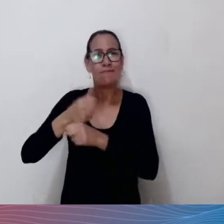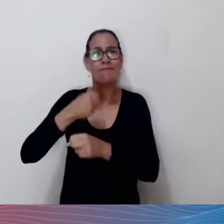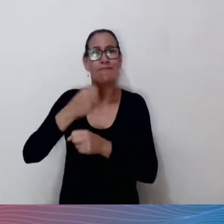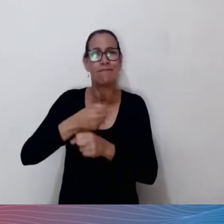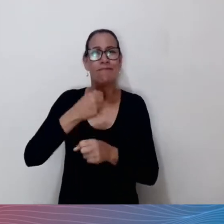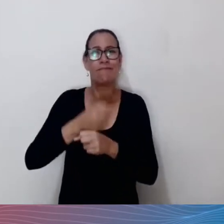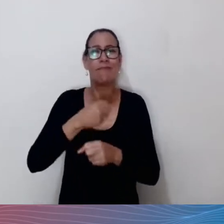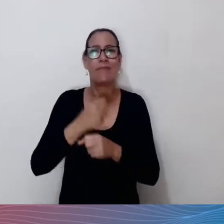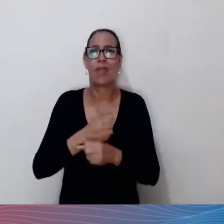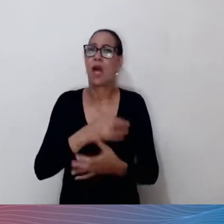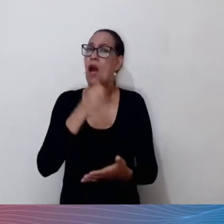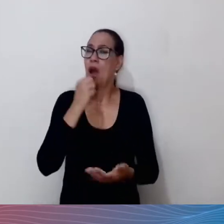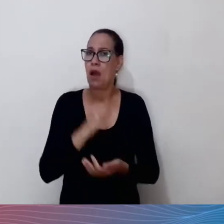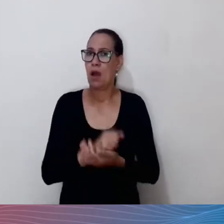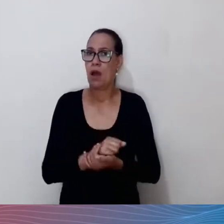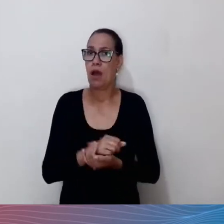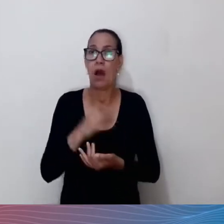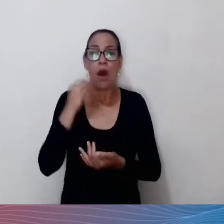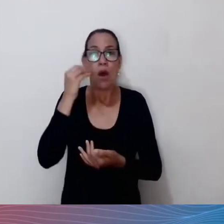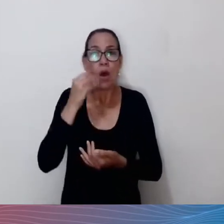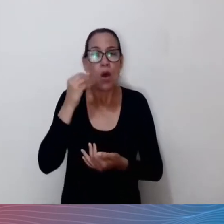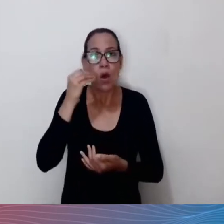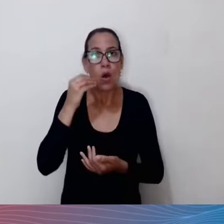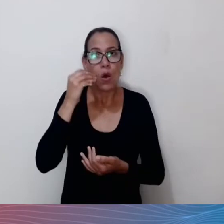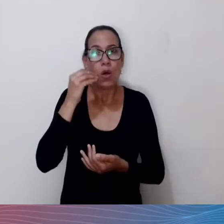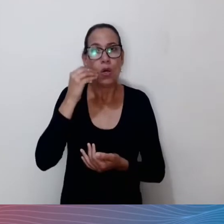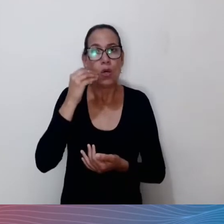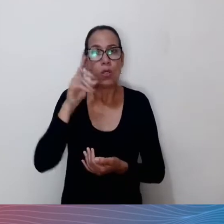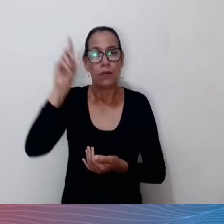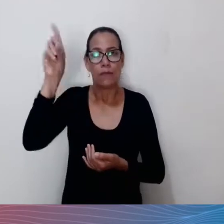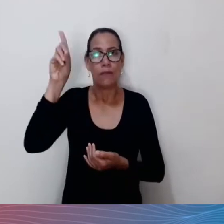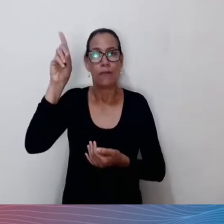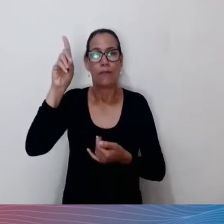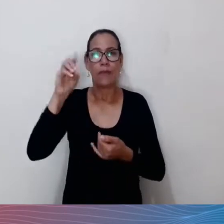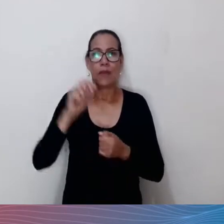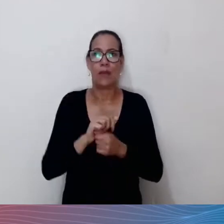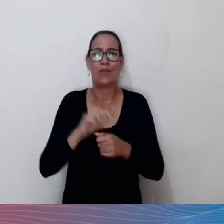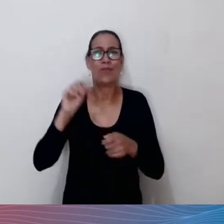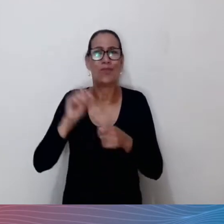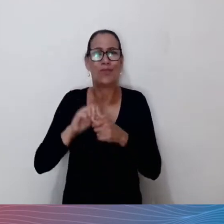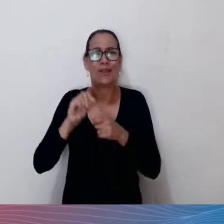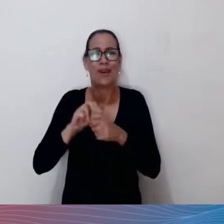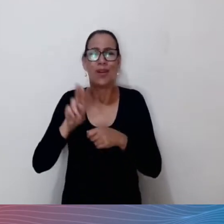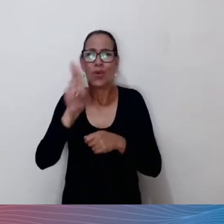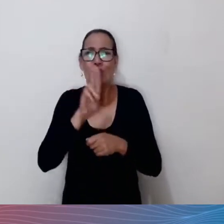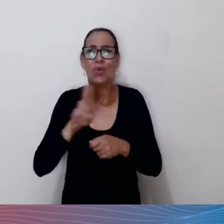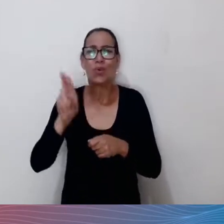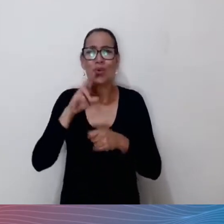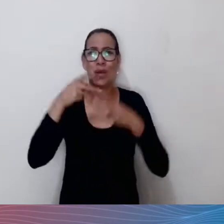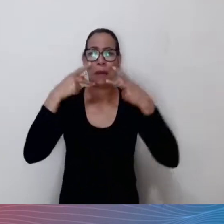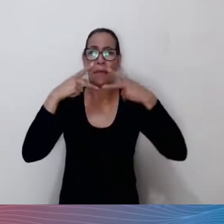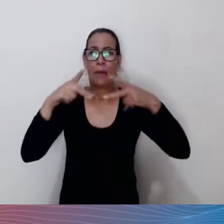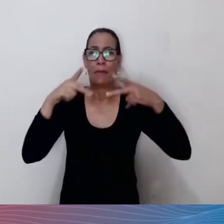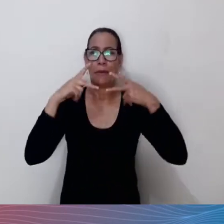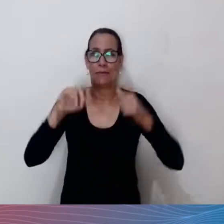agindo por meio da sua palavra, né? E em Jeremias 23, dá uma olhada.